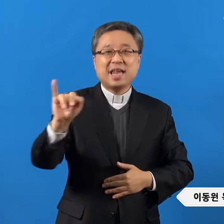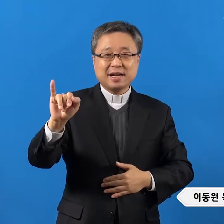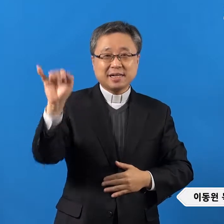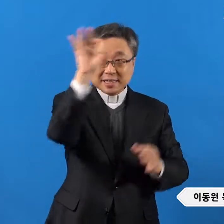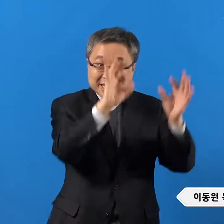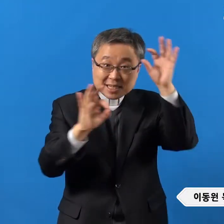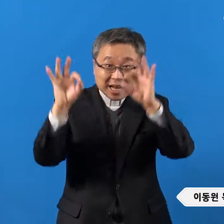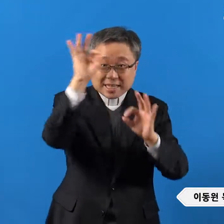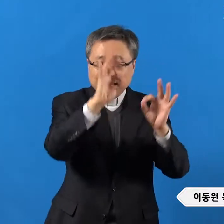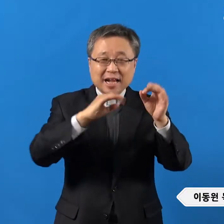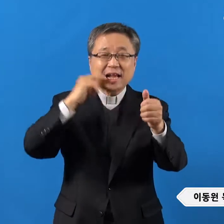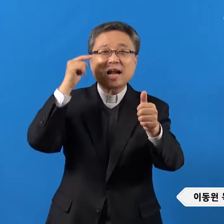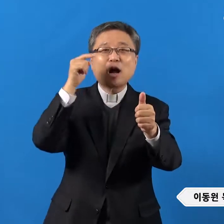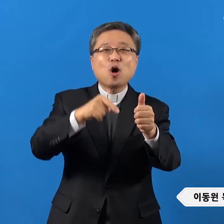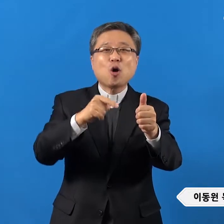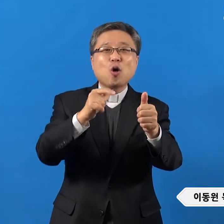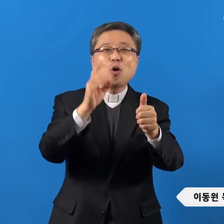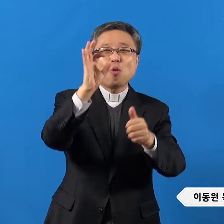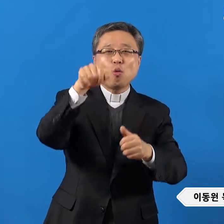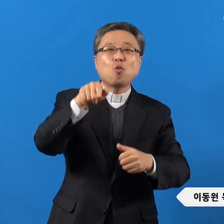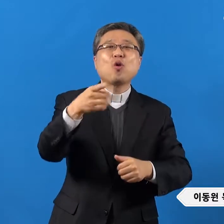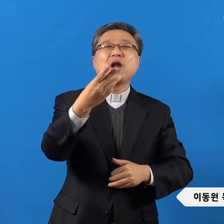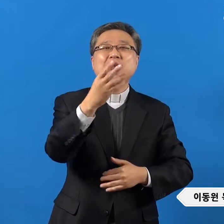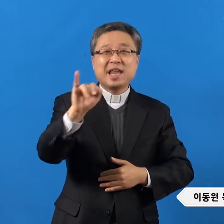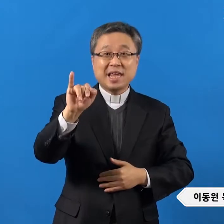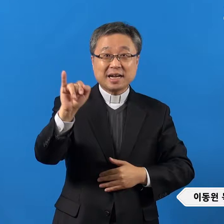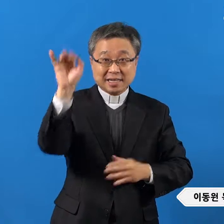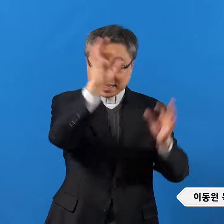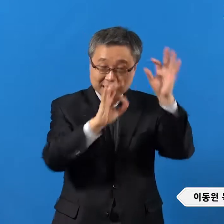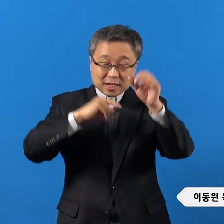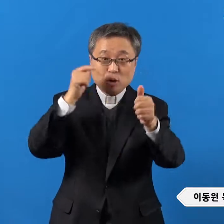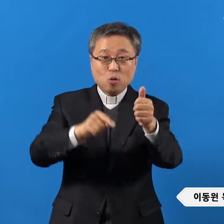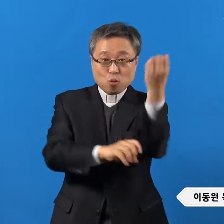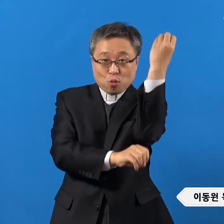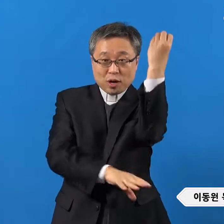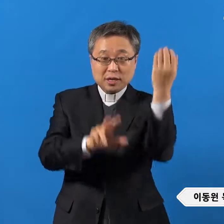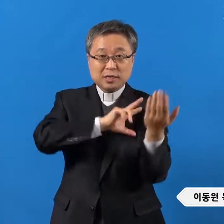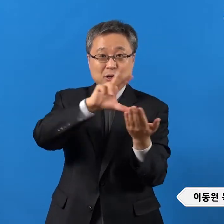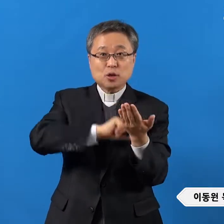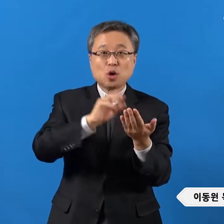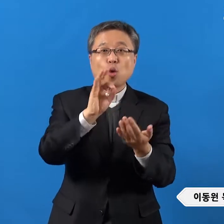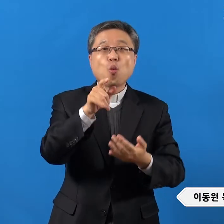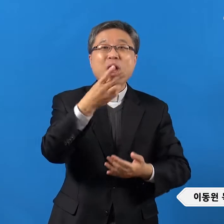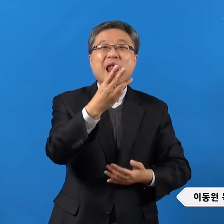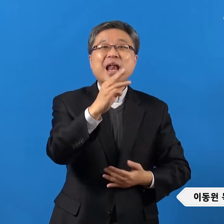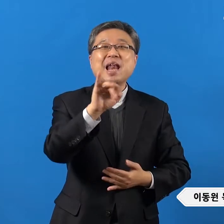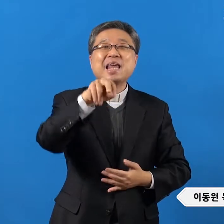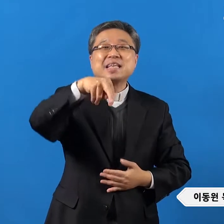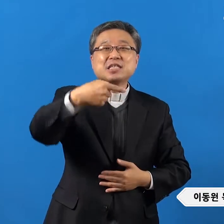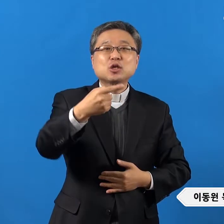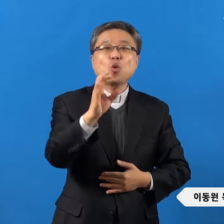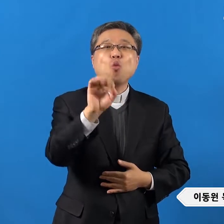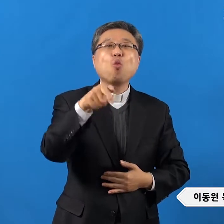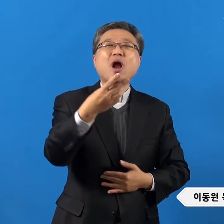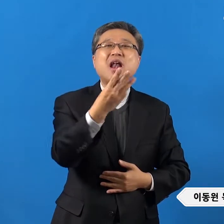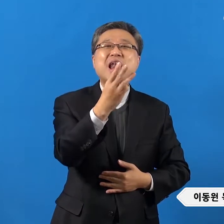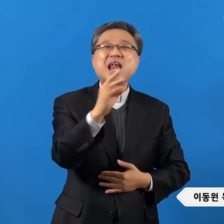나시죠? 원리를 찾아라. 본래 원 제목은 Where is Wally? Where is Wally? 혹은